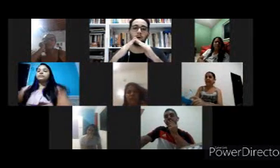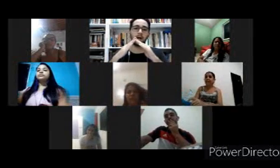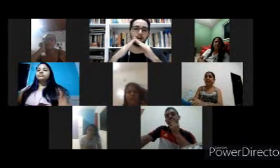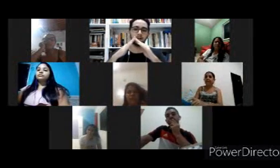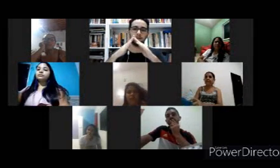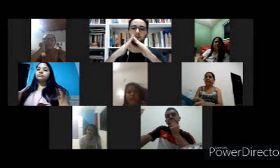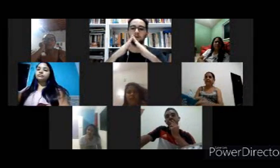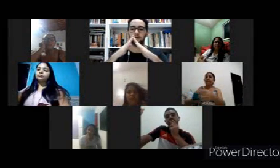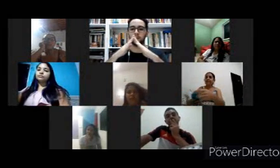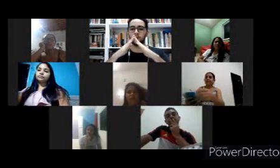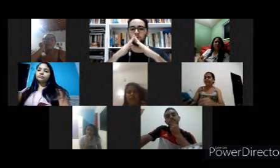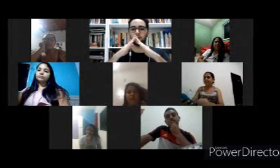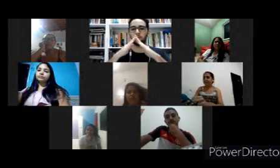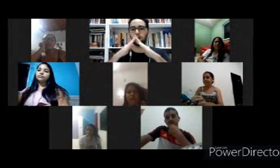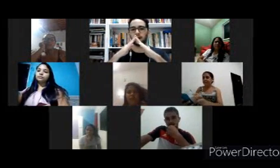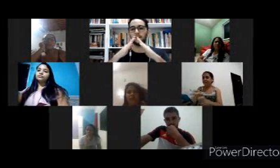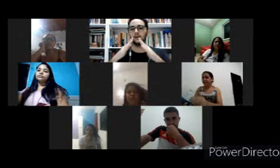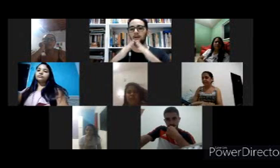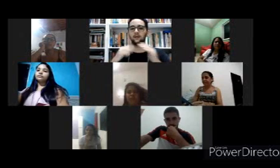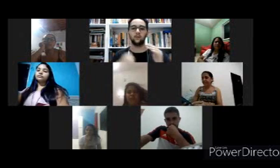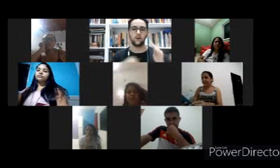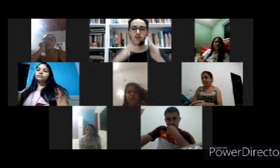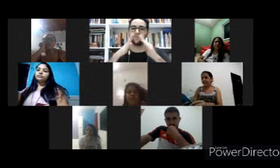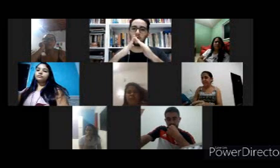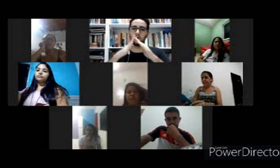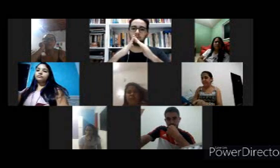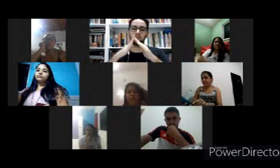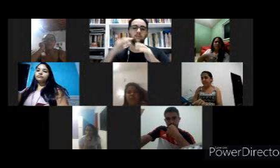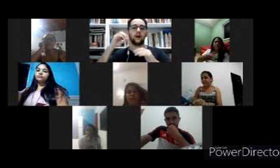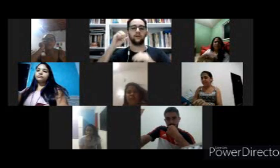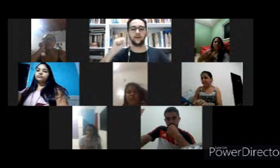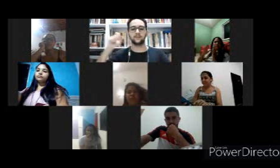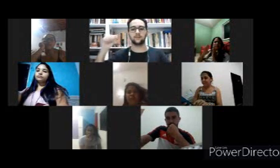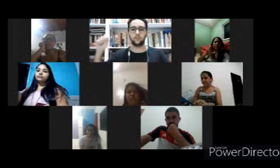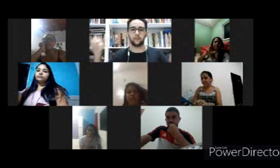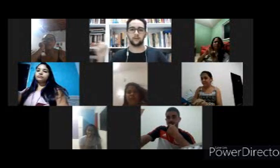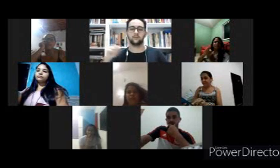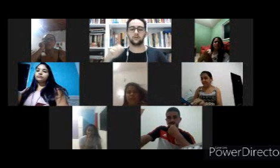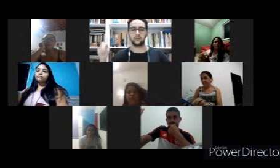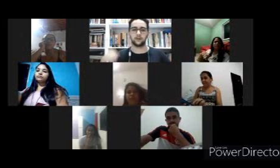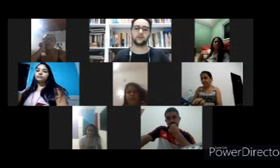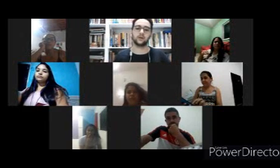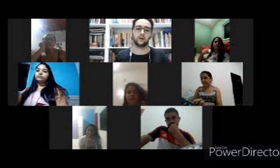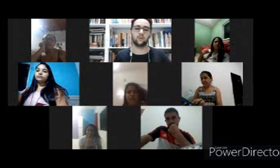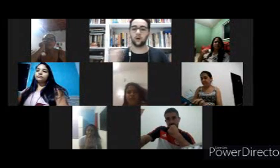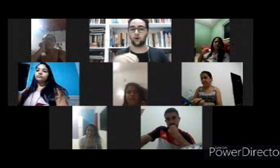morar. Também é o verbo morar. Então, eu moro, aí faz São Pedro, São Sebastião,